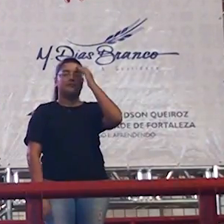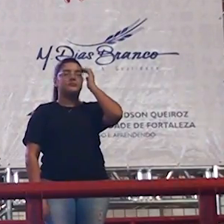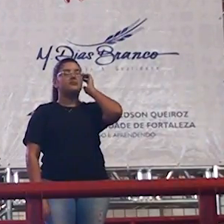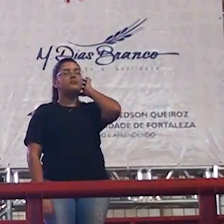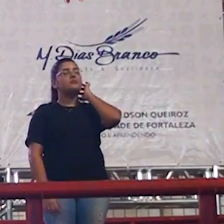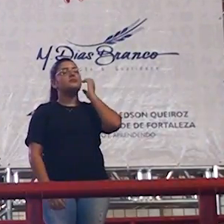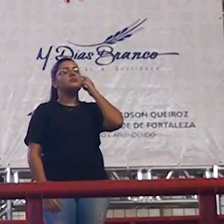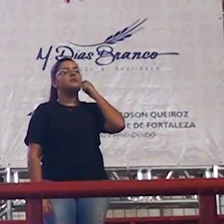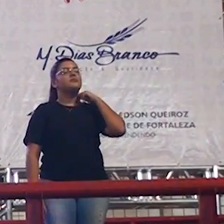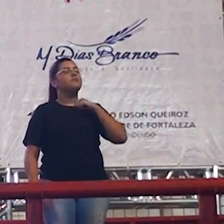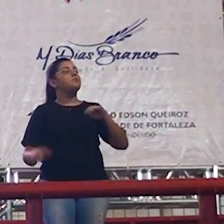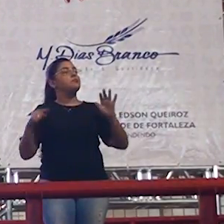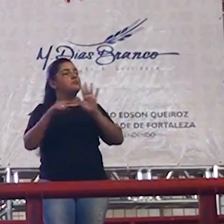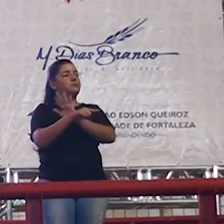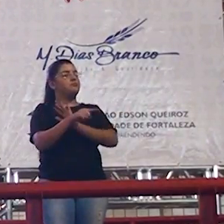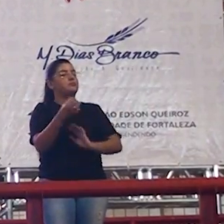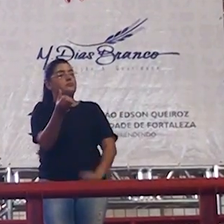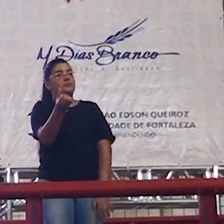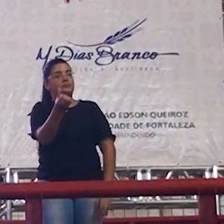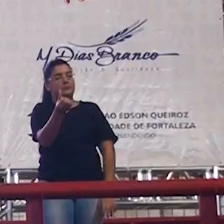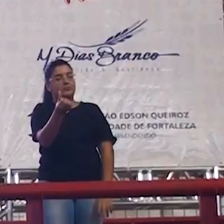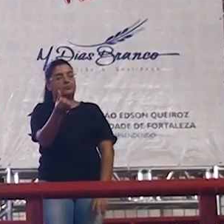questão número 6.